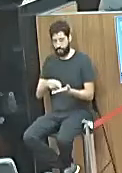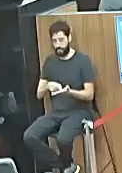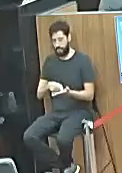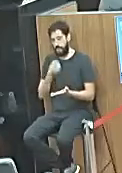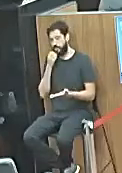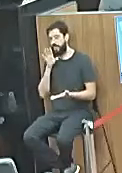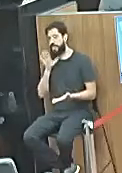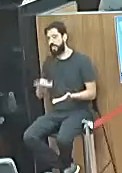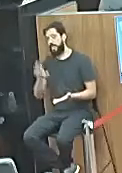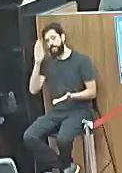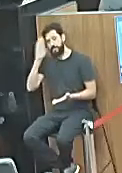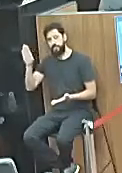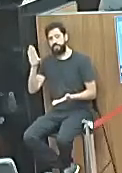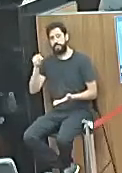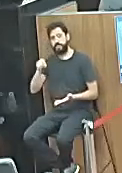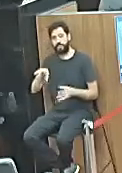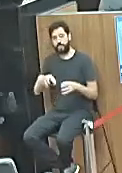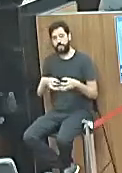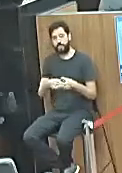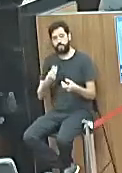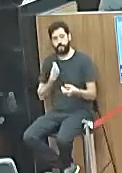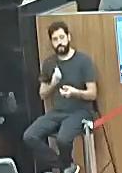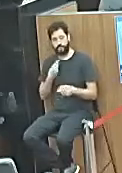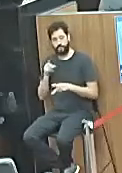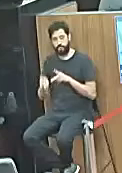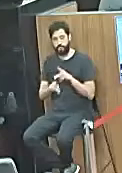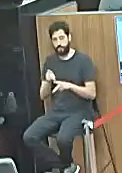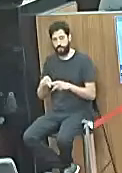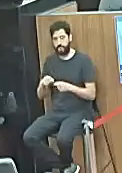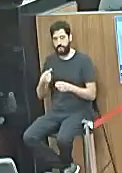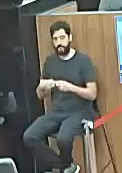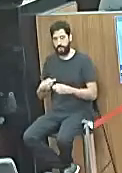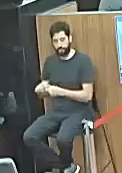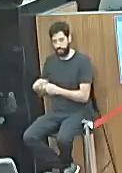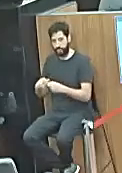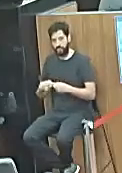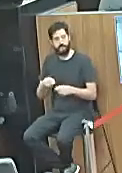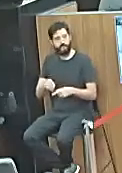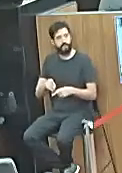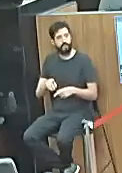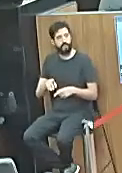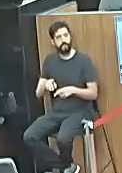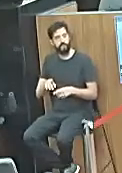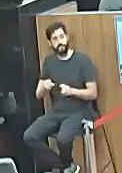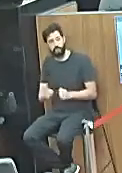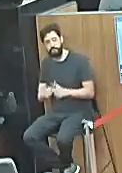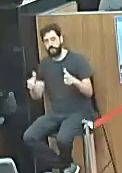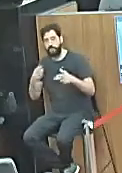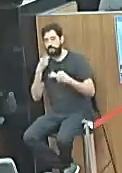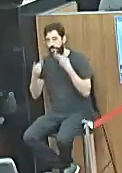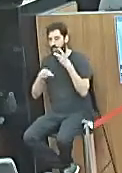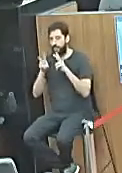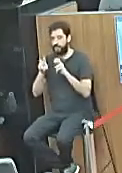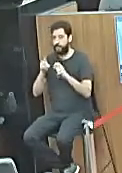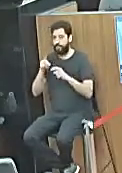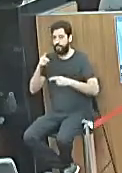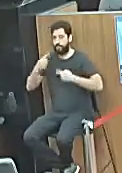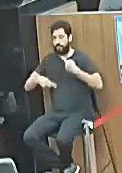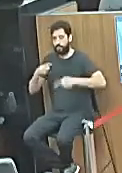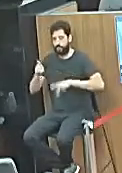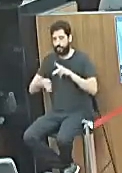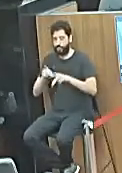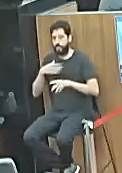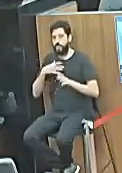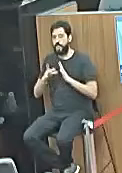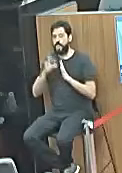principalmente parabenizo a comissão de participação popular e interiorizar a discussão das políticas públicas gostaria de destacar que